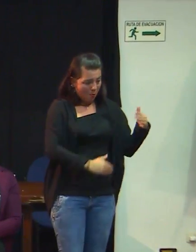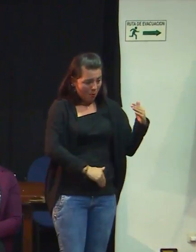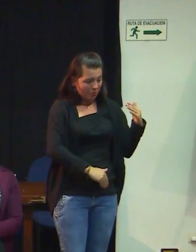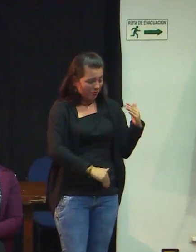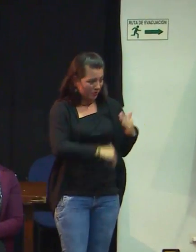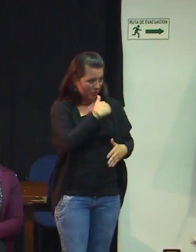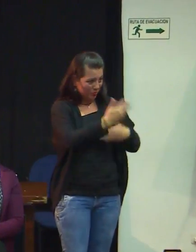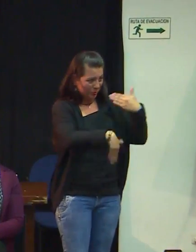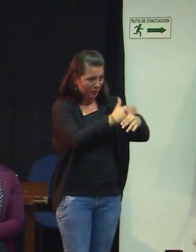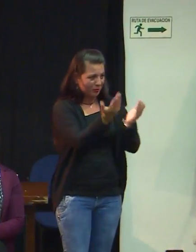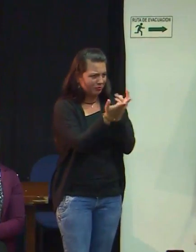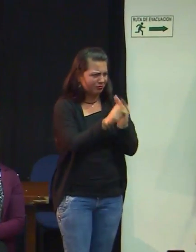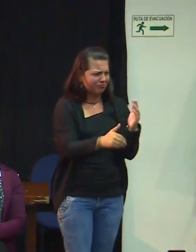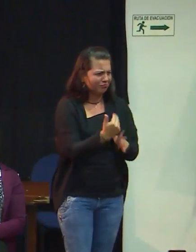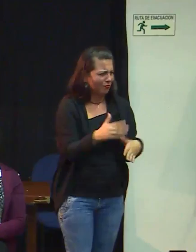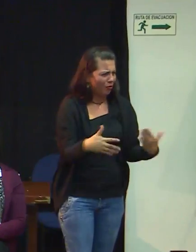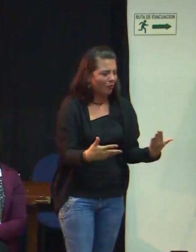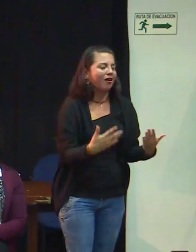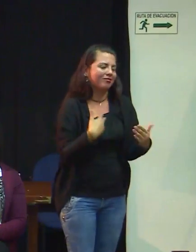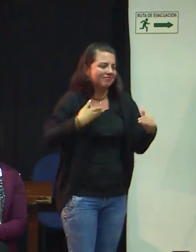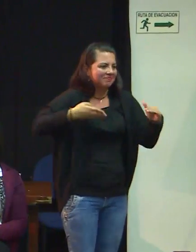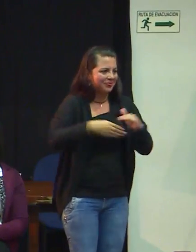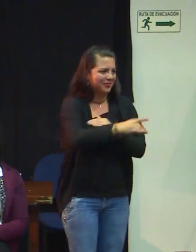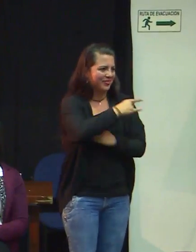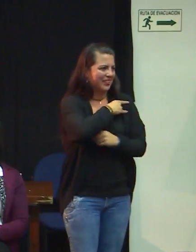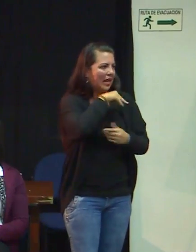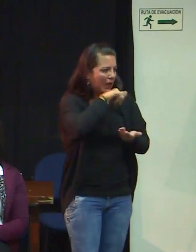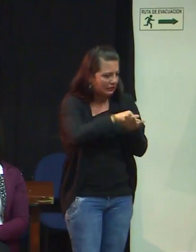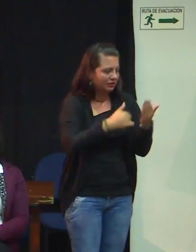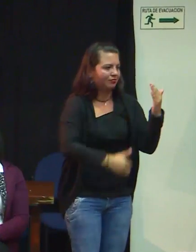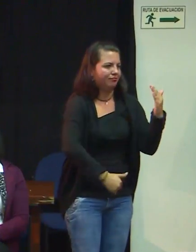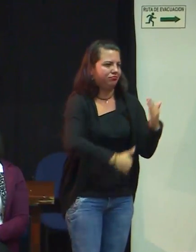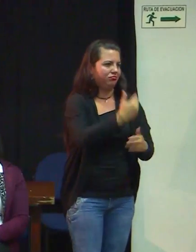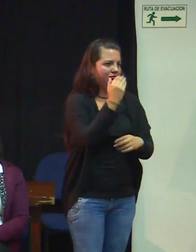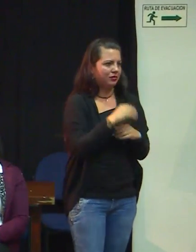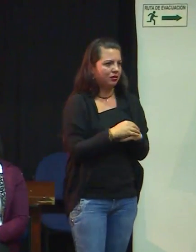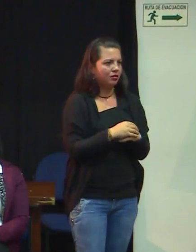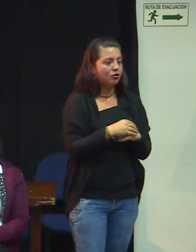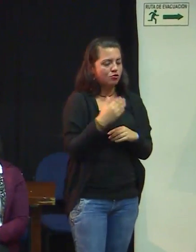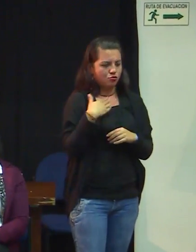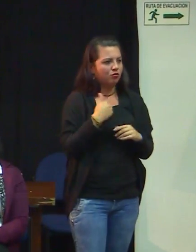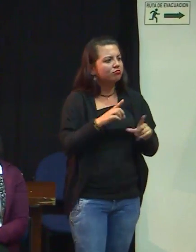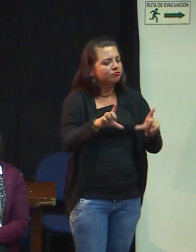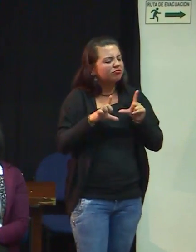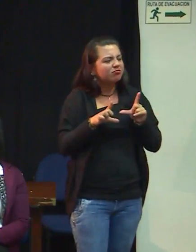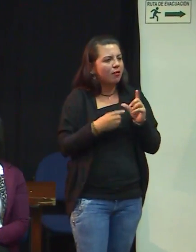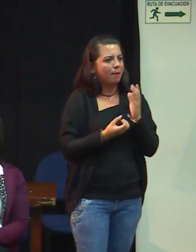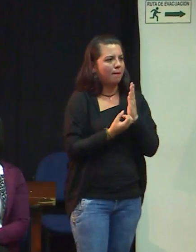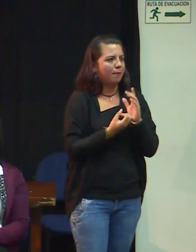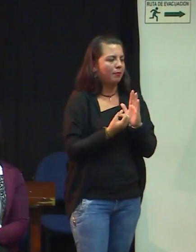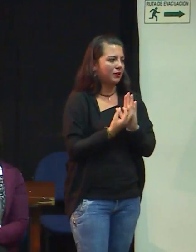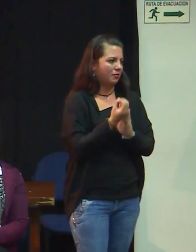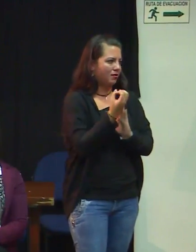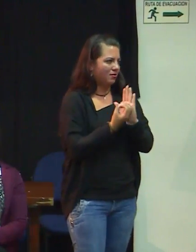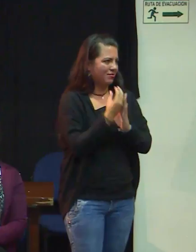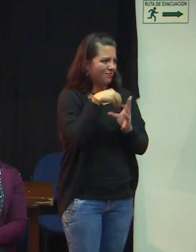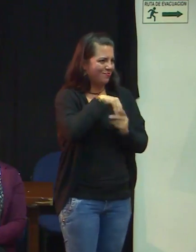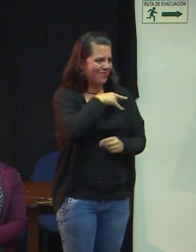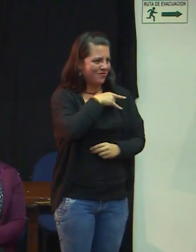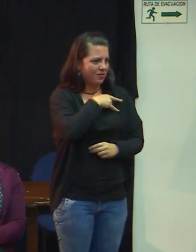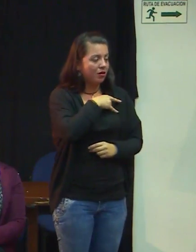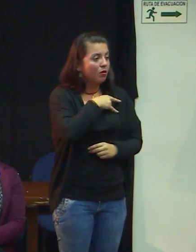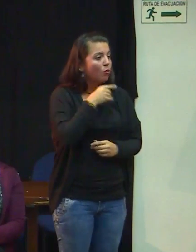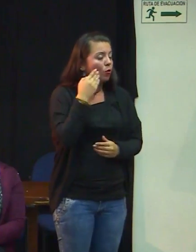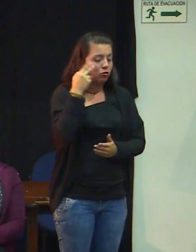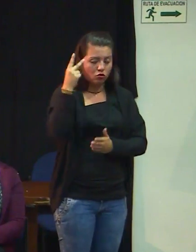estudiantil, primero cuando entré a la universidad. Cuando entré en pregrado, yo soy licenciado en matemáticas de esta universidad, desde el